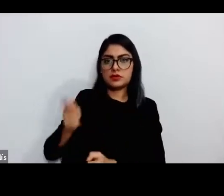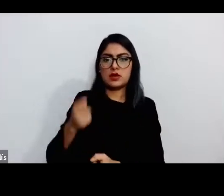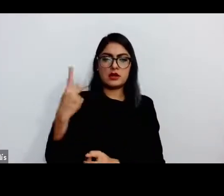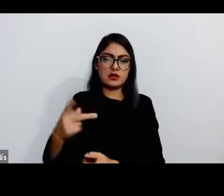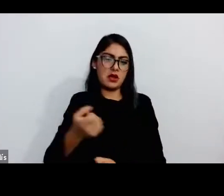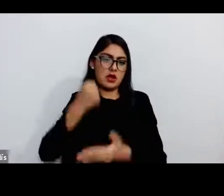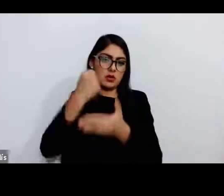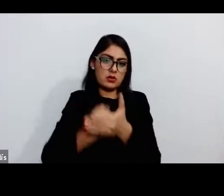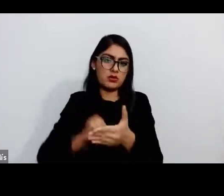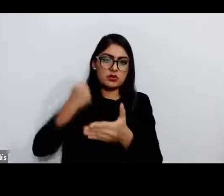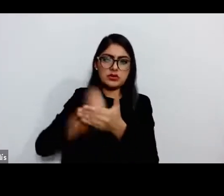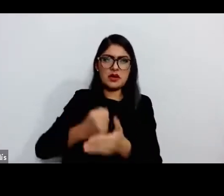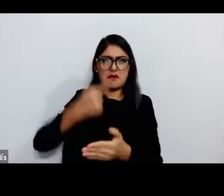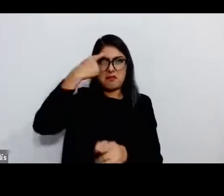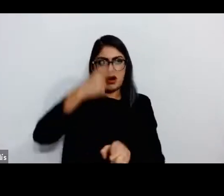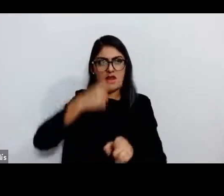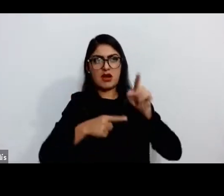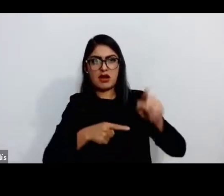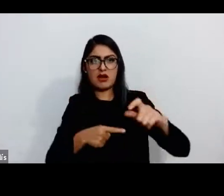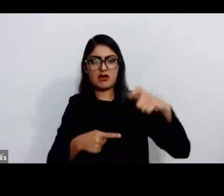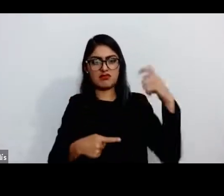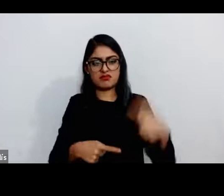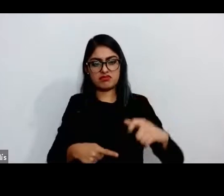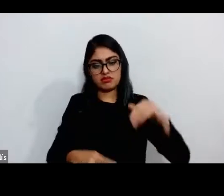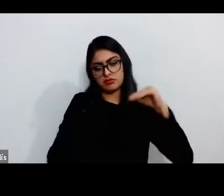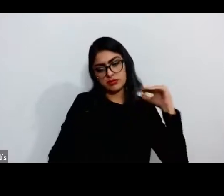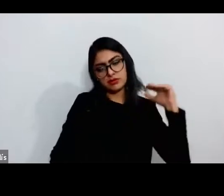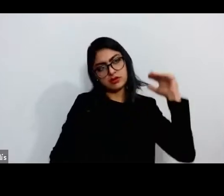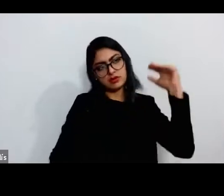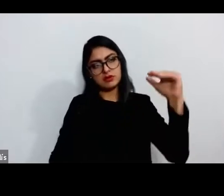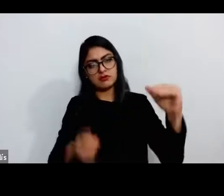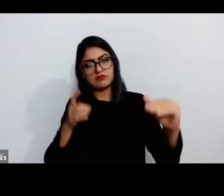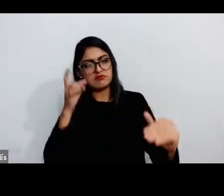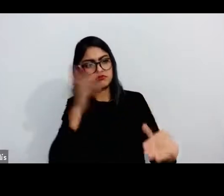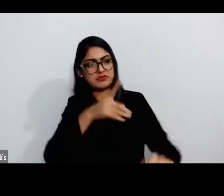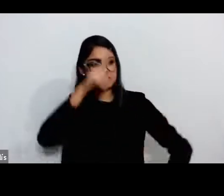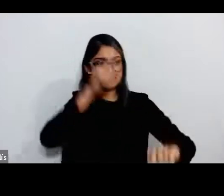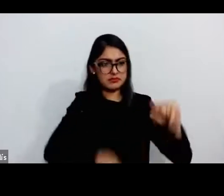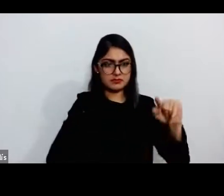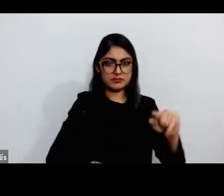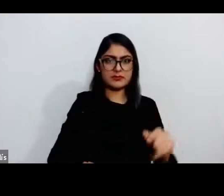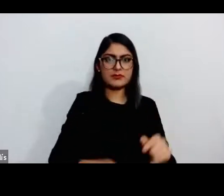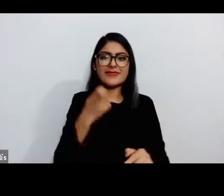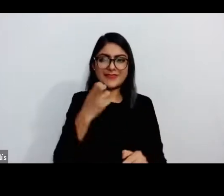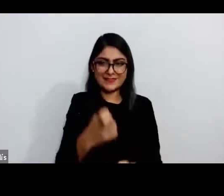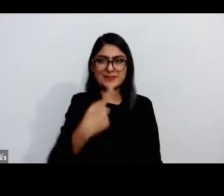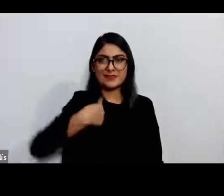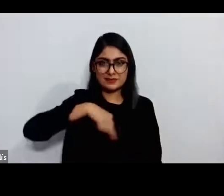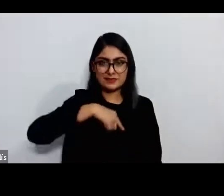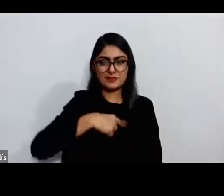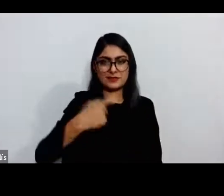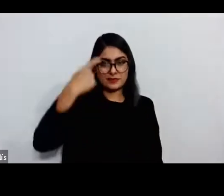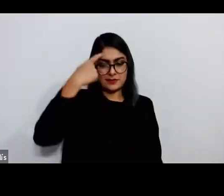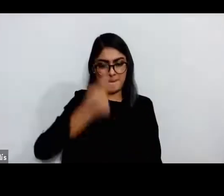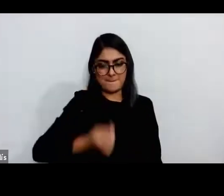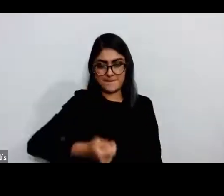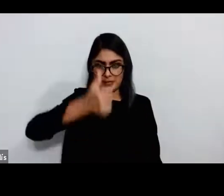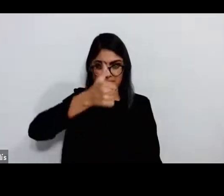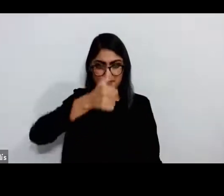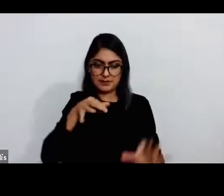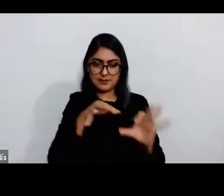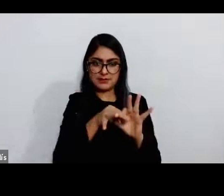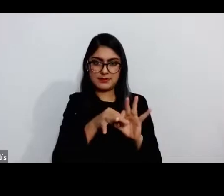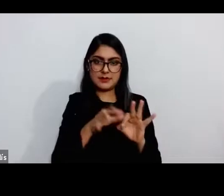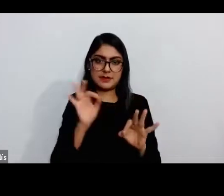a la aristocracia. Esa fue nuestra primera, nuestro primer paso, nuestro primer antecedente al que nos podemos remitir bajo, si